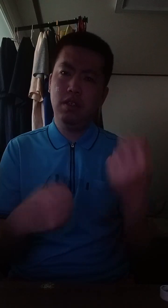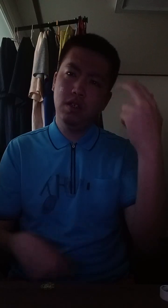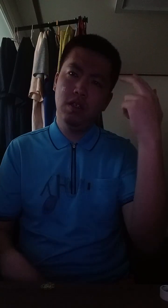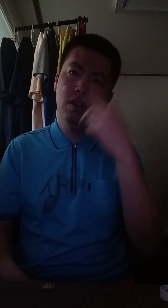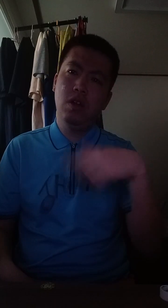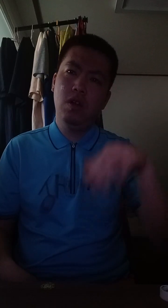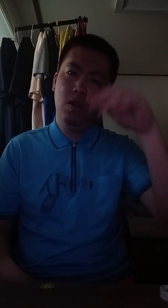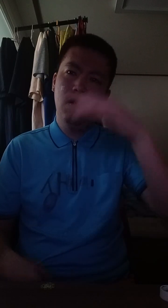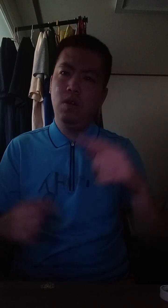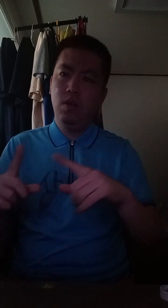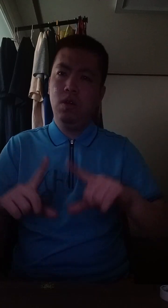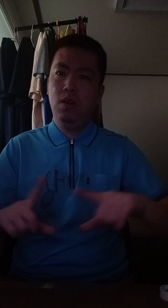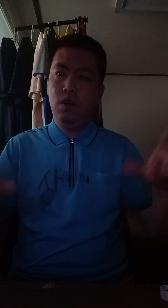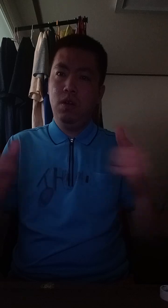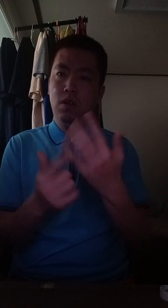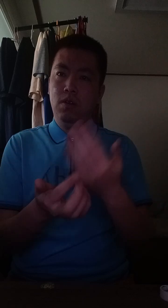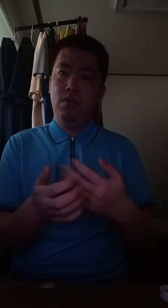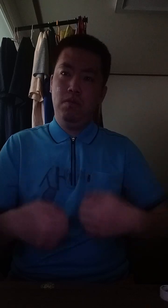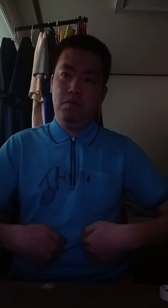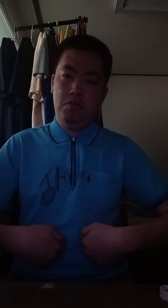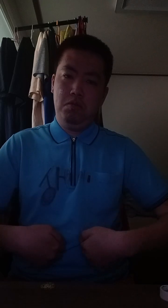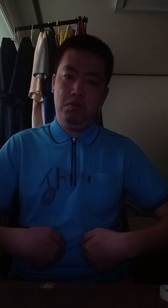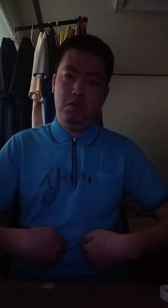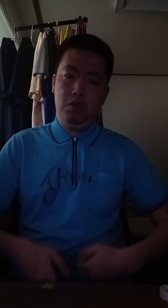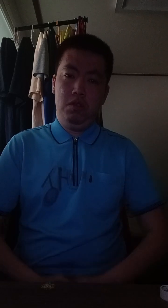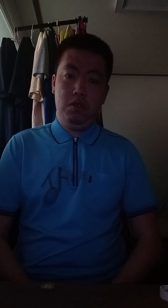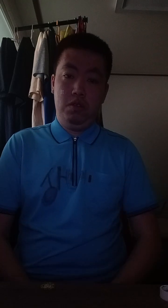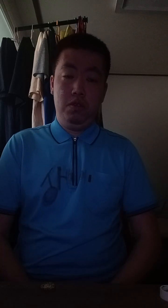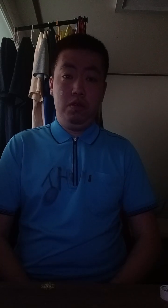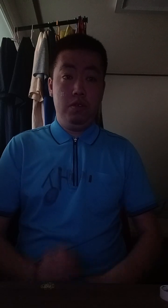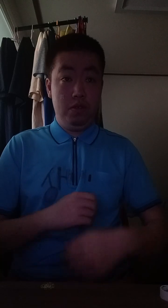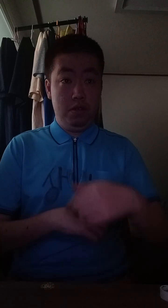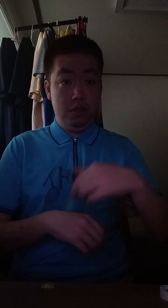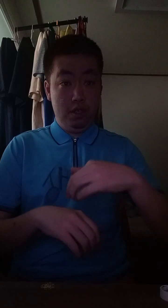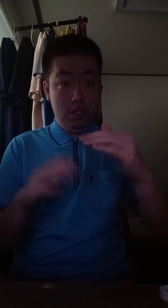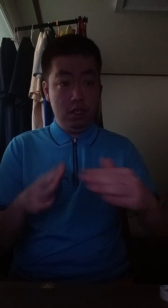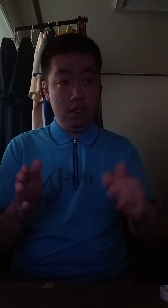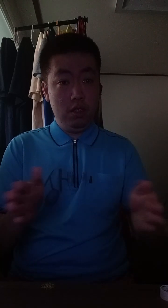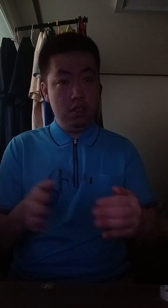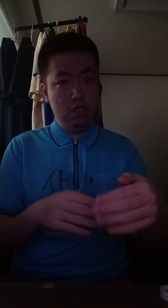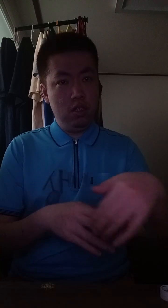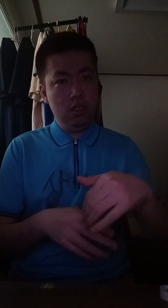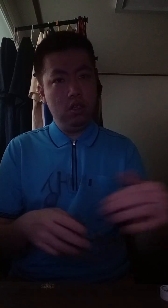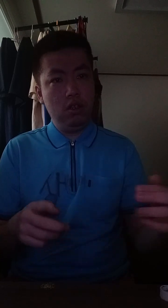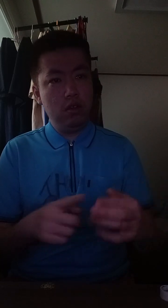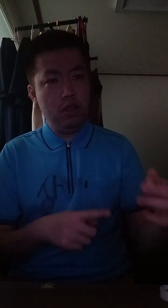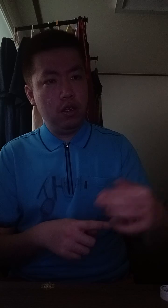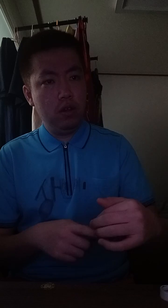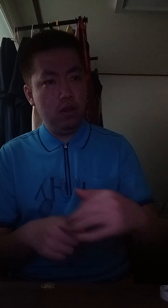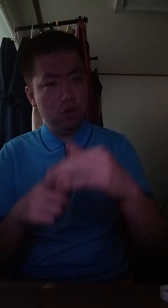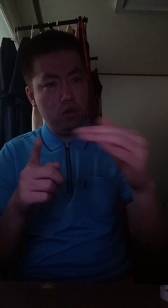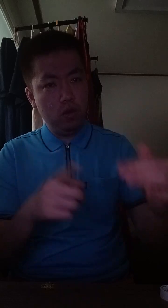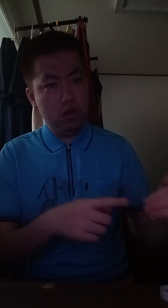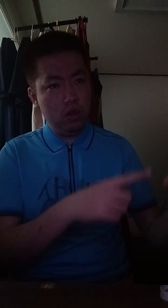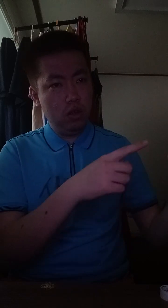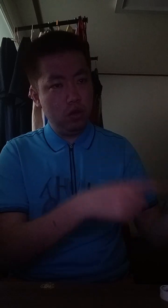사고는 더 많이 일어났을 것으로 추정됩니다. 전동차 같은 경우는 직선입니다. 승강장은 불가피하게 곡선인 역사가